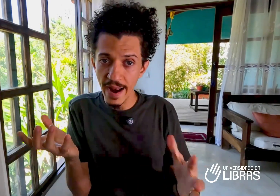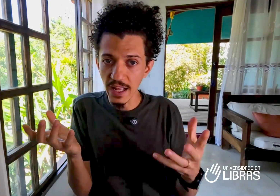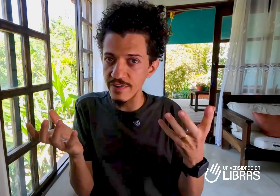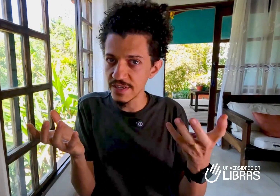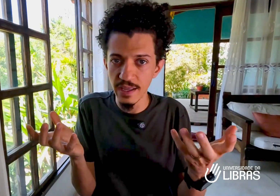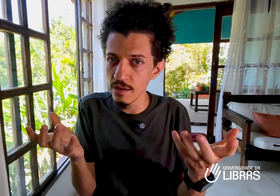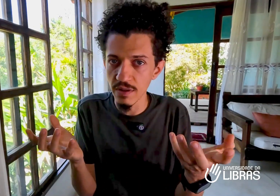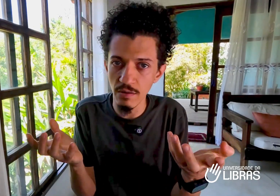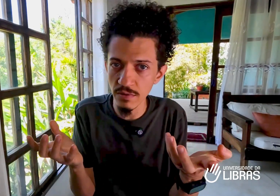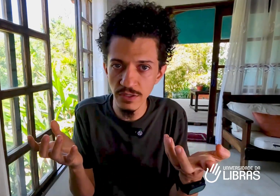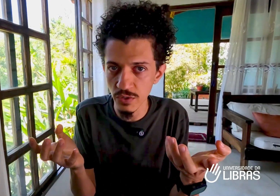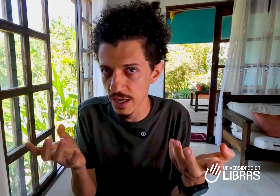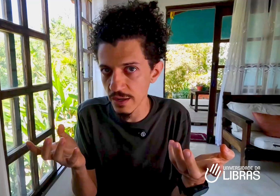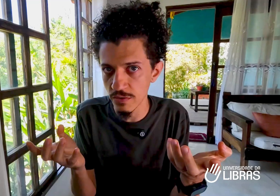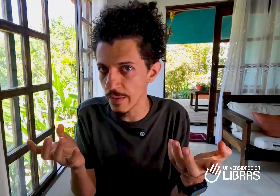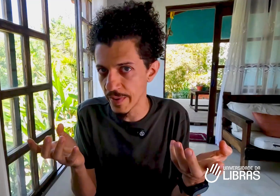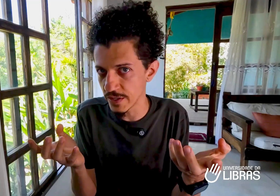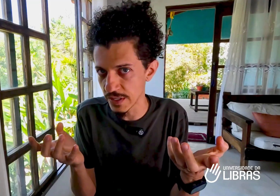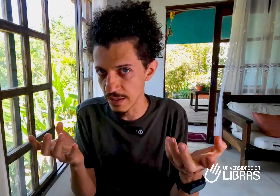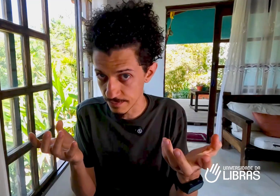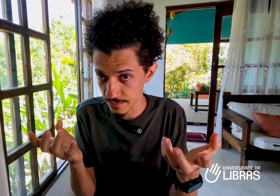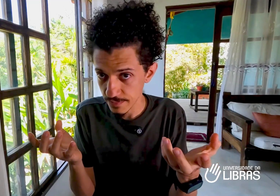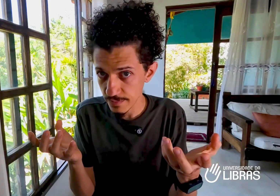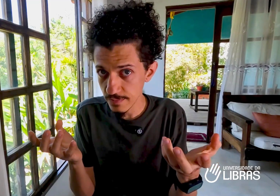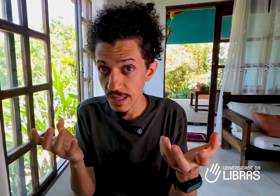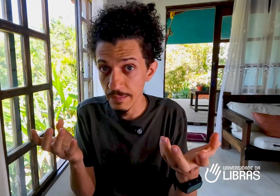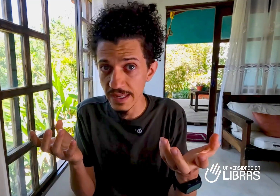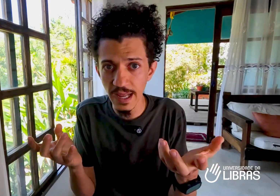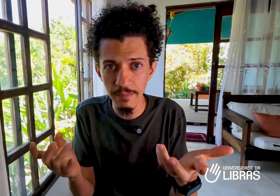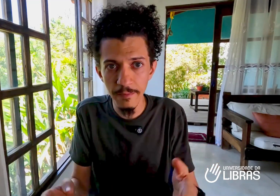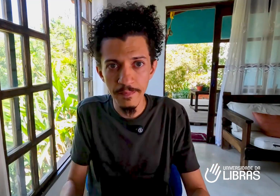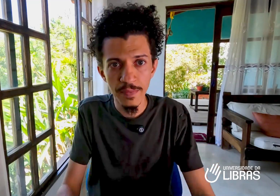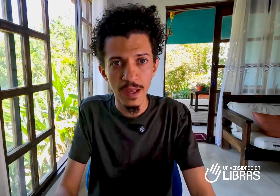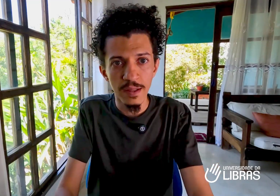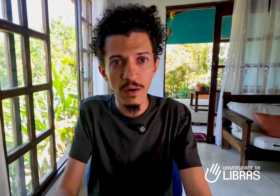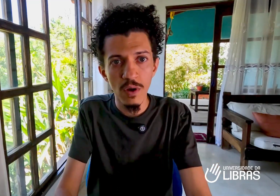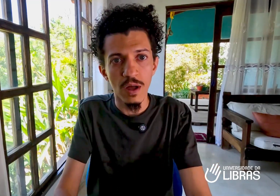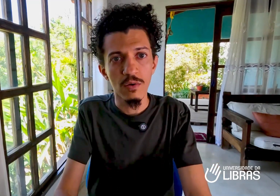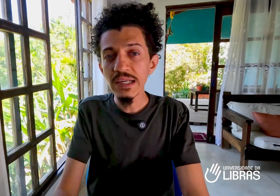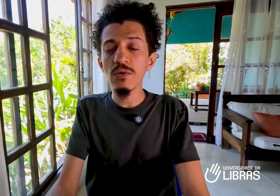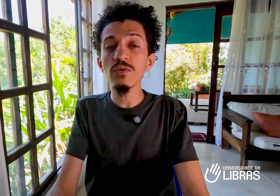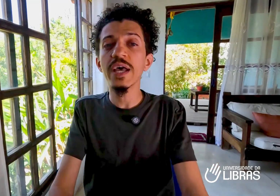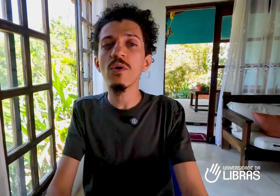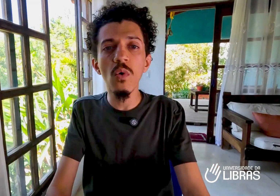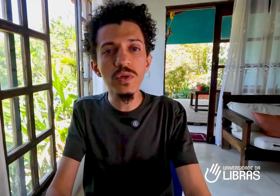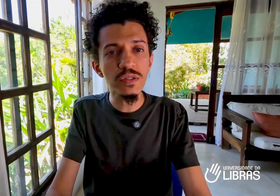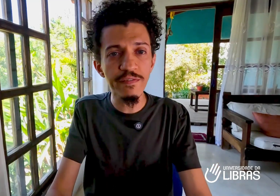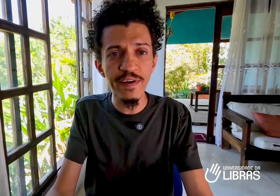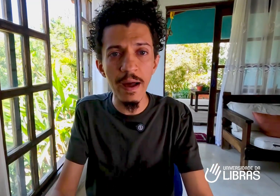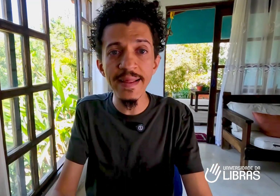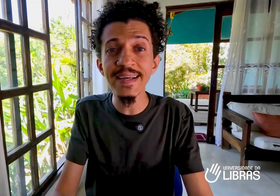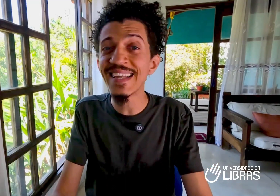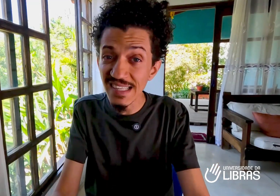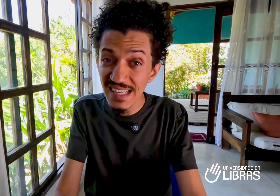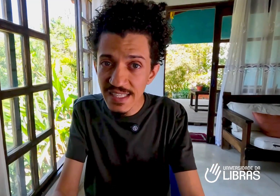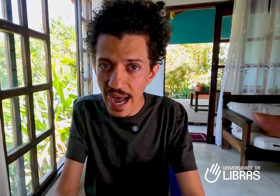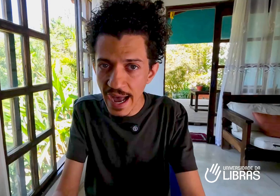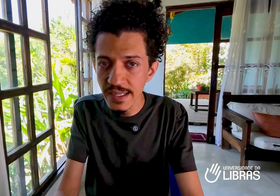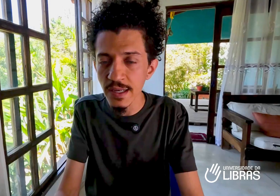de fazer aquilo que não está te ajudando no seu aprendizado. Percebe? Então, quais são os recursos e ferramentas essenciais